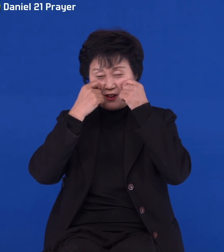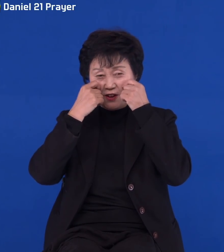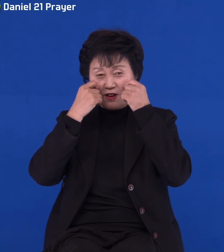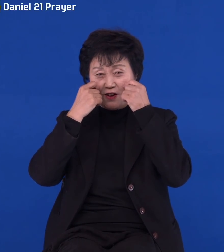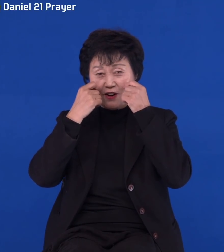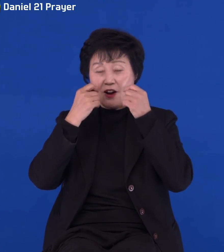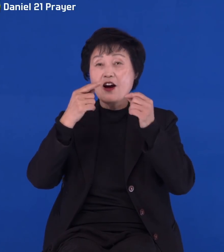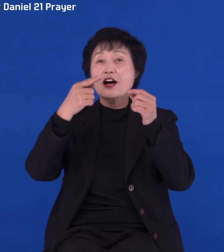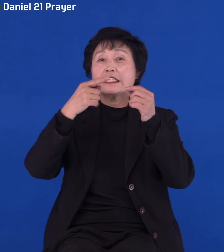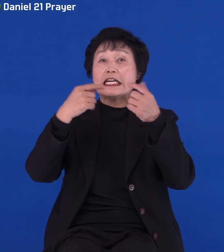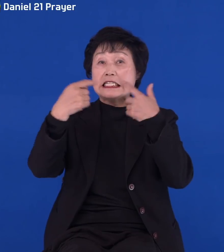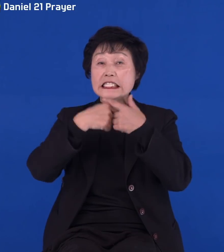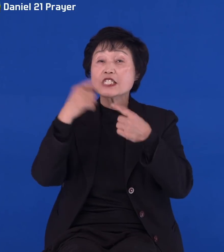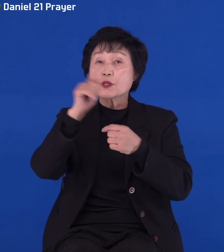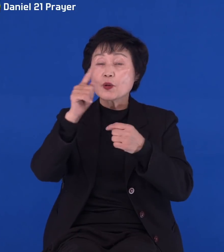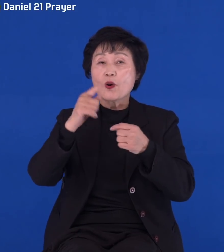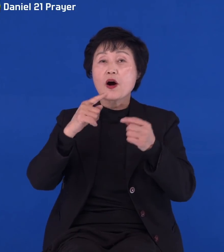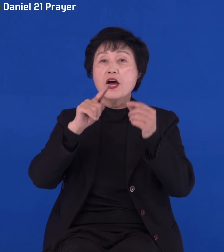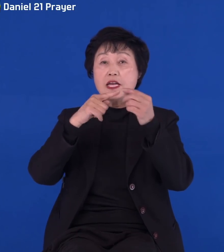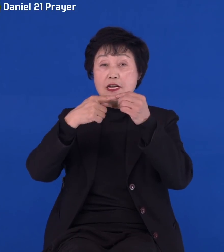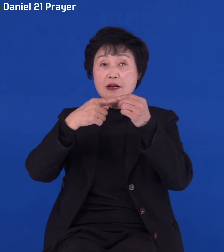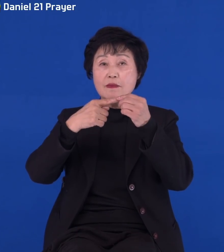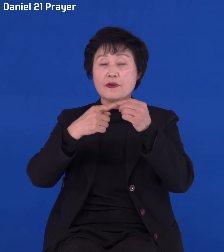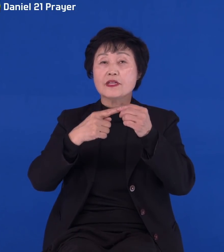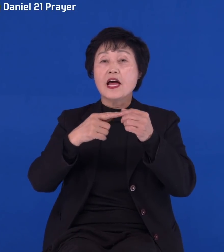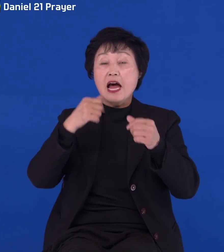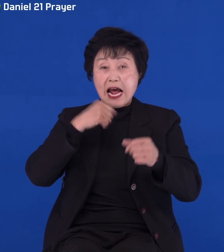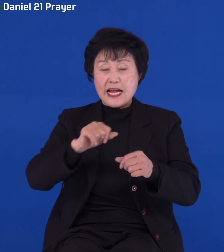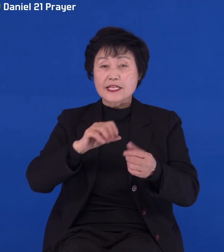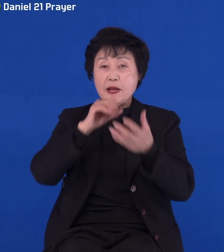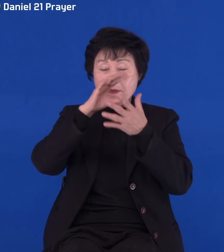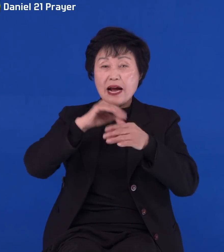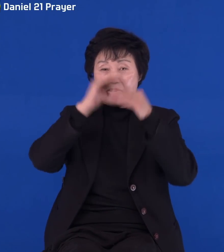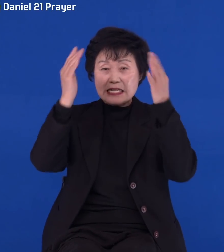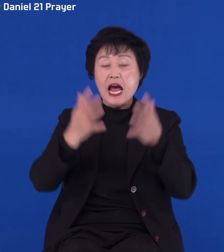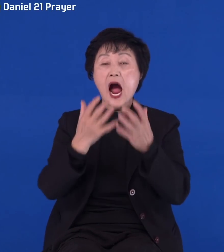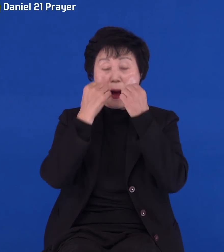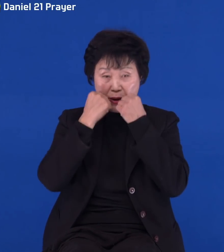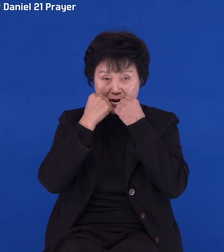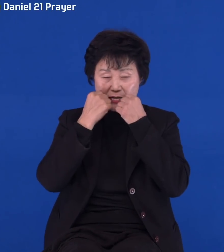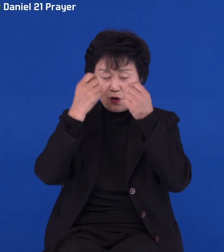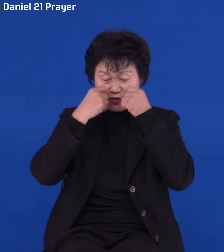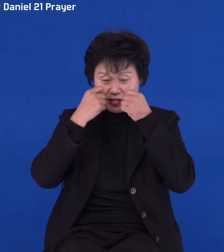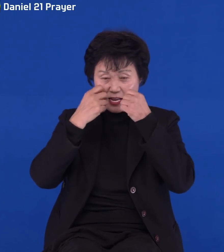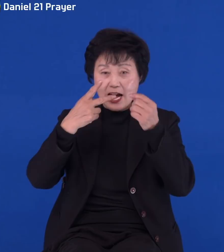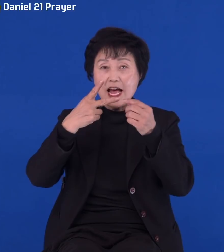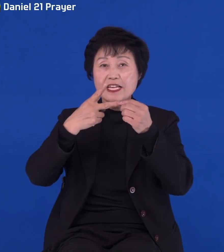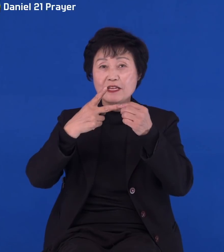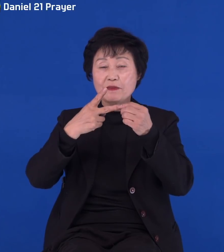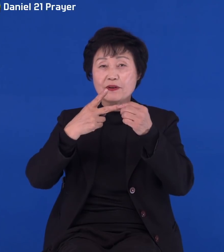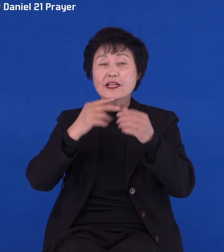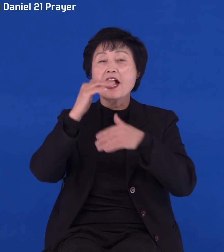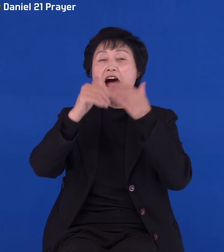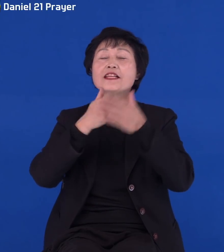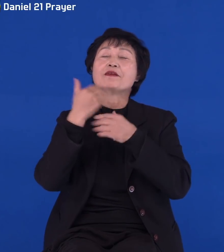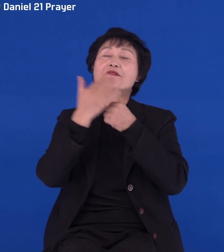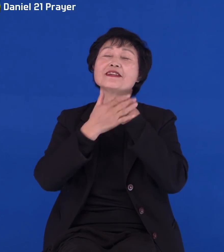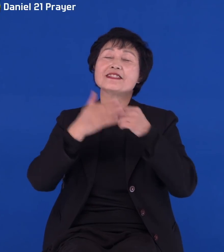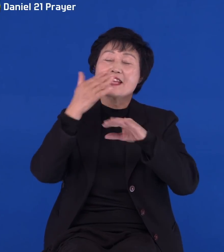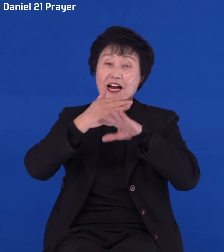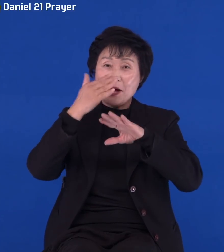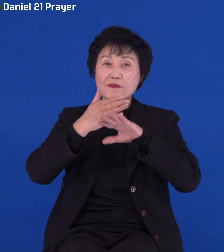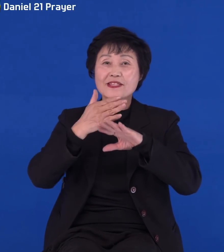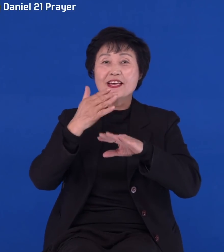울었다. 2번, 하나님의 말씀이 임하여서 울었다. 뭐죠? 2번, 야, 하나님의 은혜가 이제 임했습니다. 제가 마칠 시간이